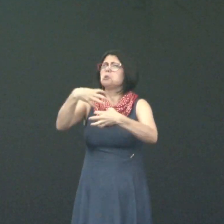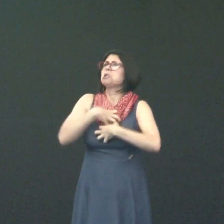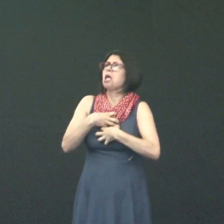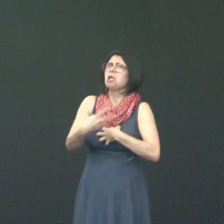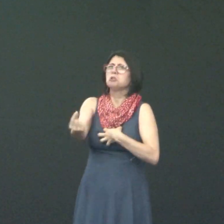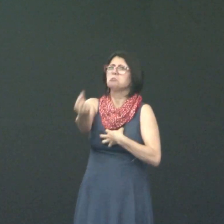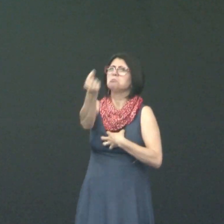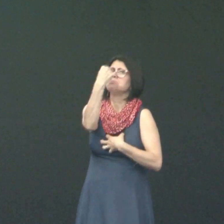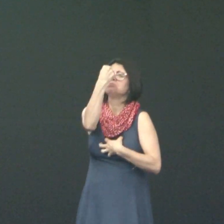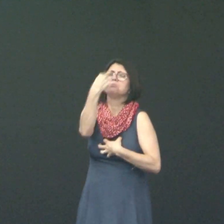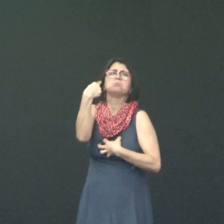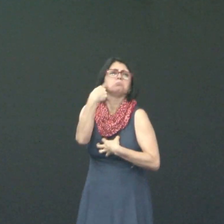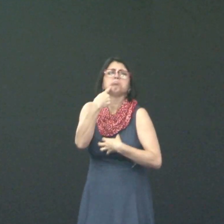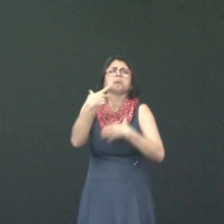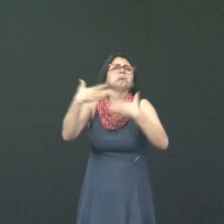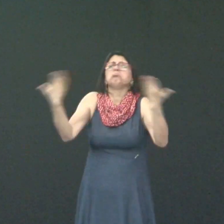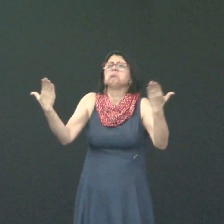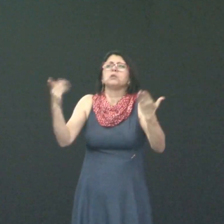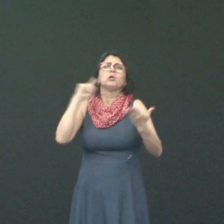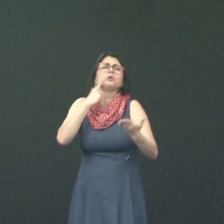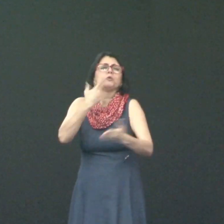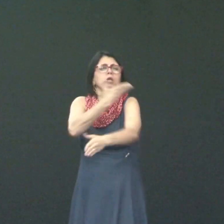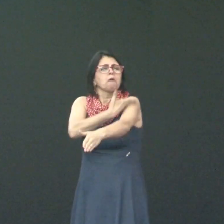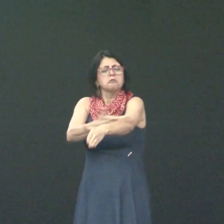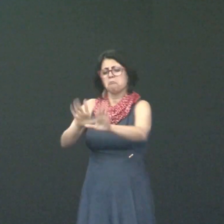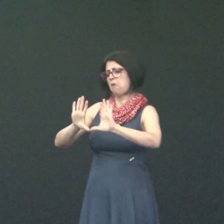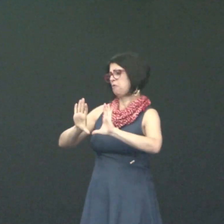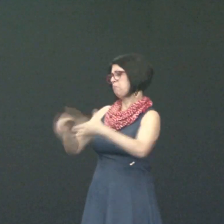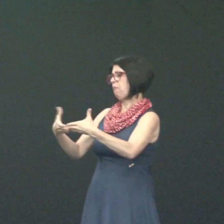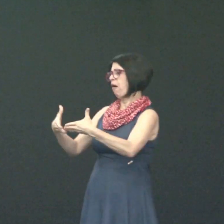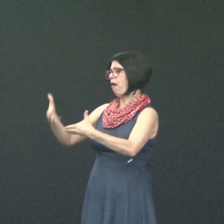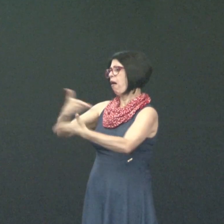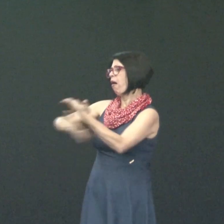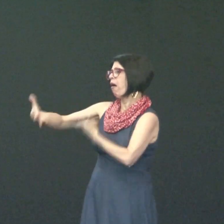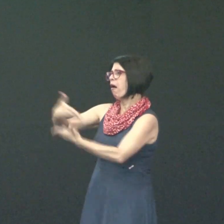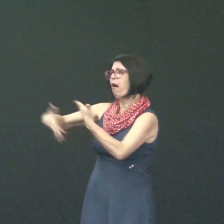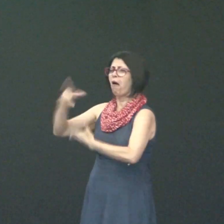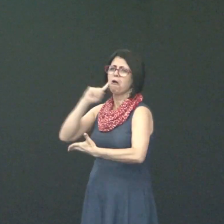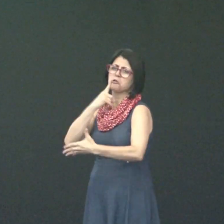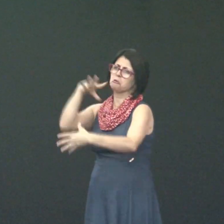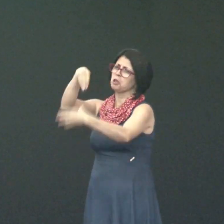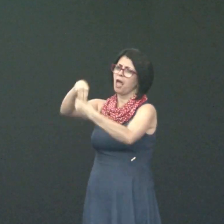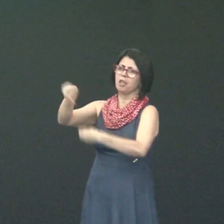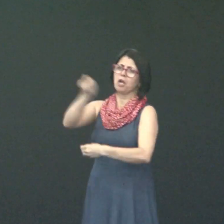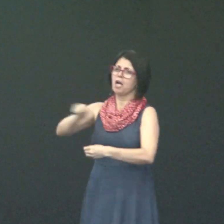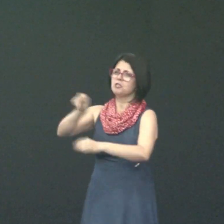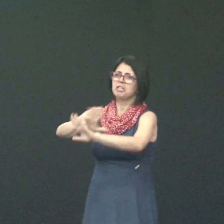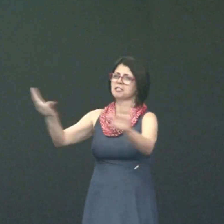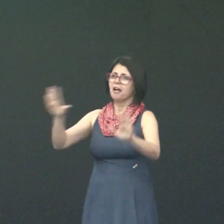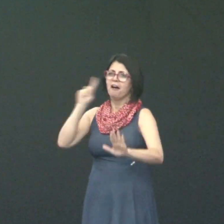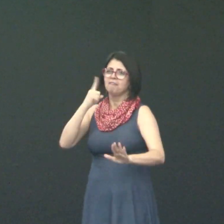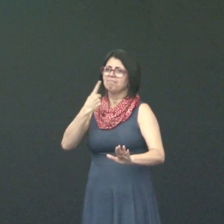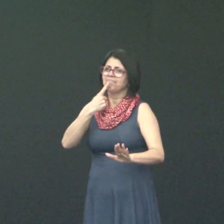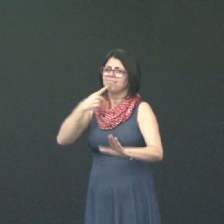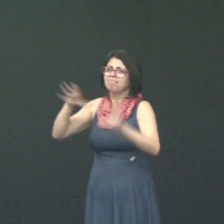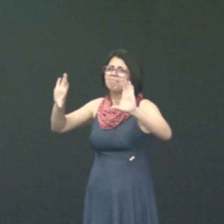Antes, os estudos surdos, eles eram voltados especificamente para a área